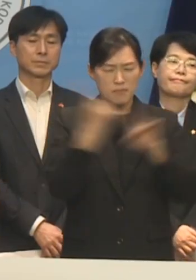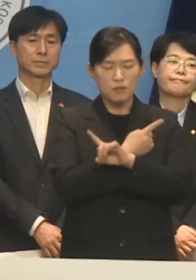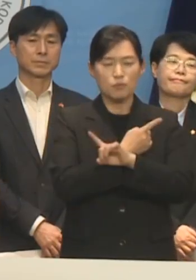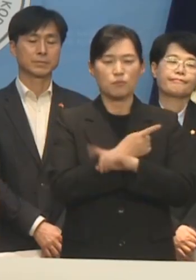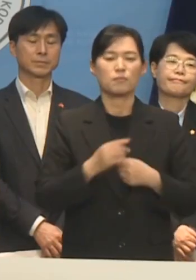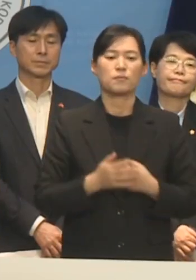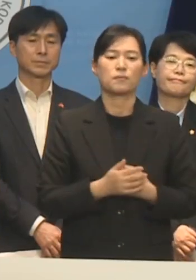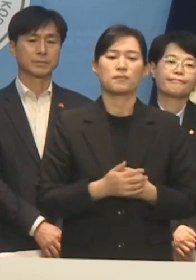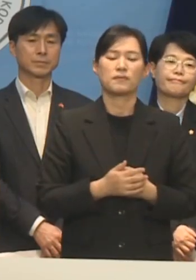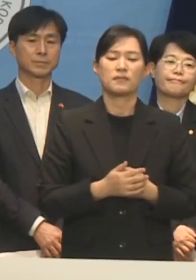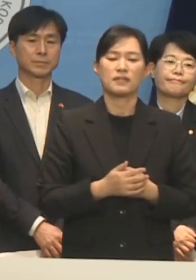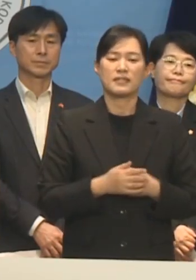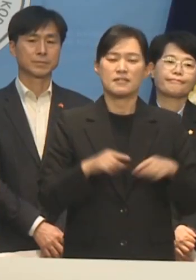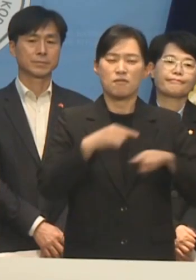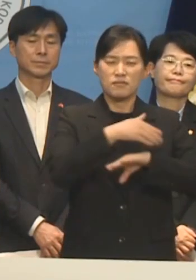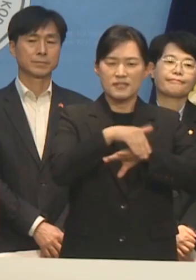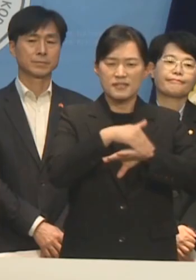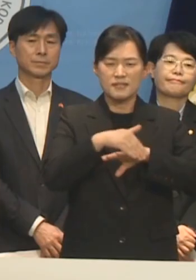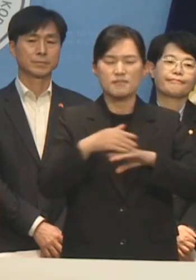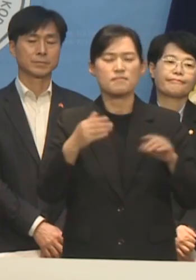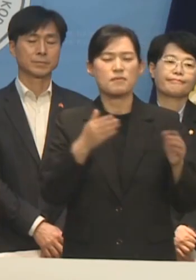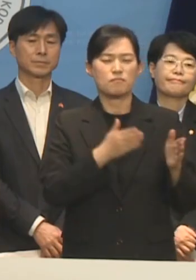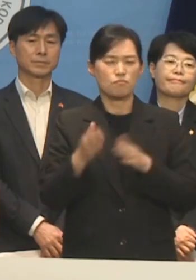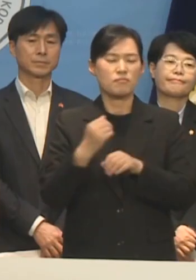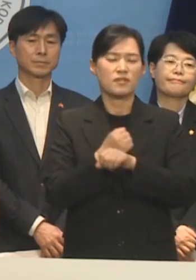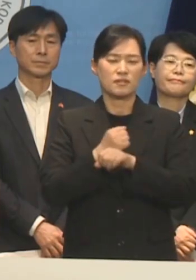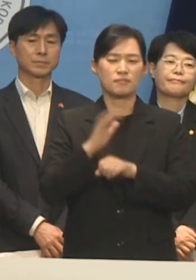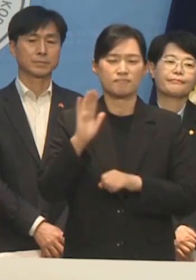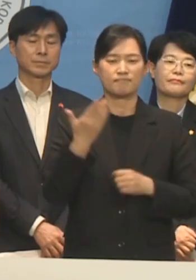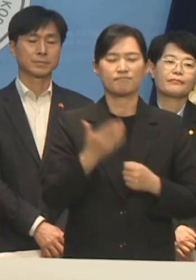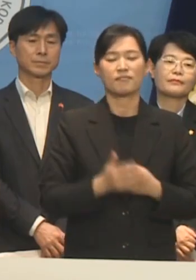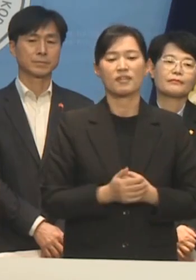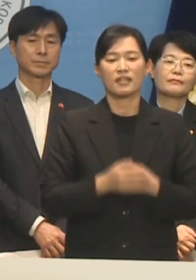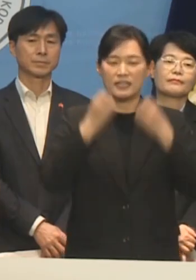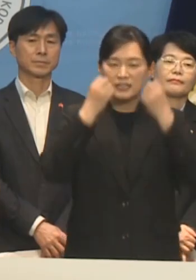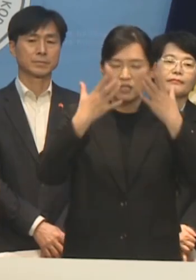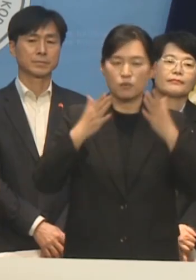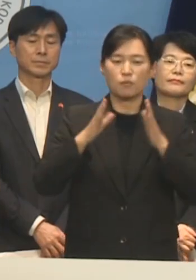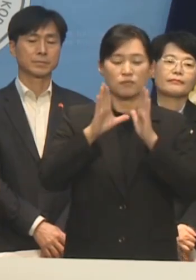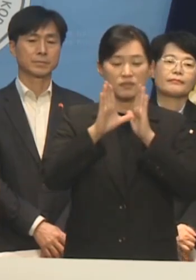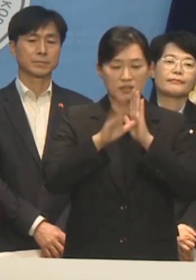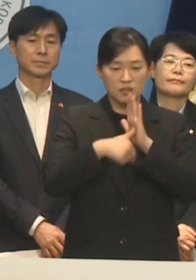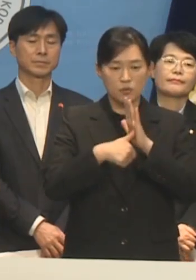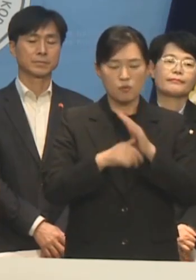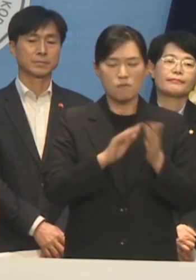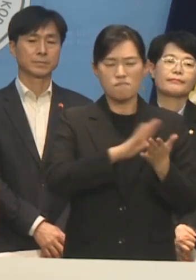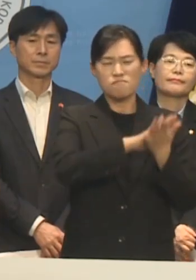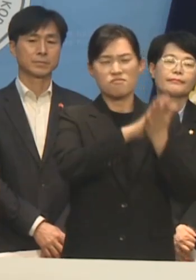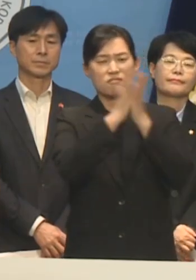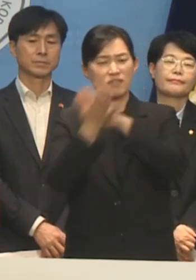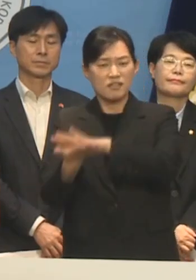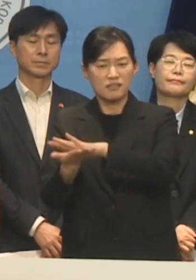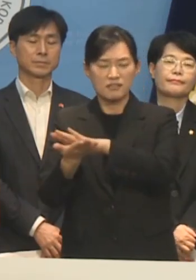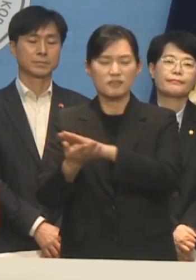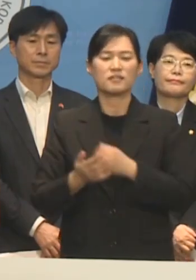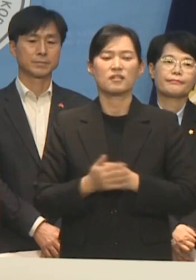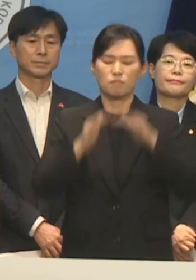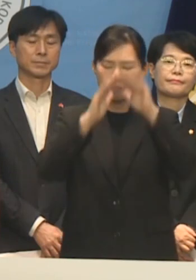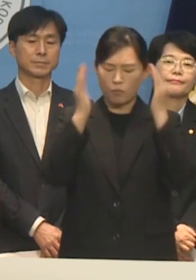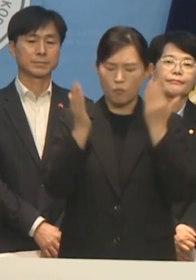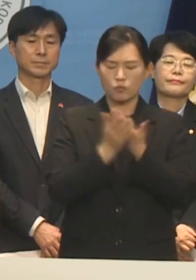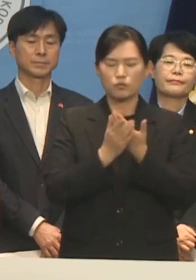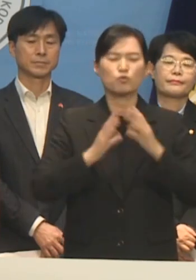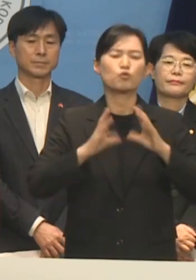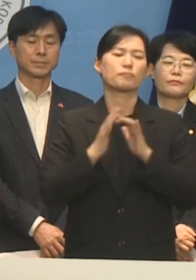체제 전환을 준비해야 합니다. 새로운 시대로 전환은 모든